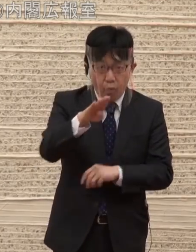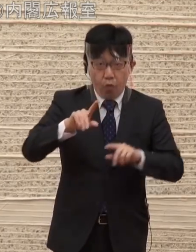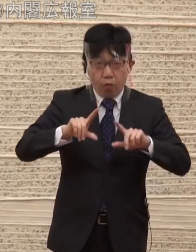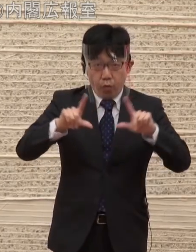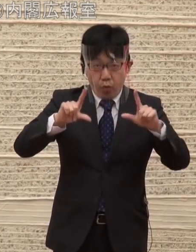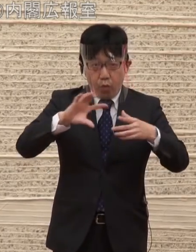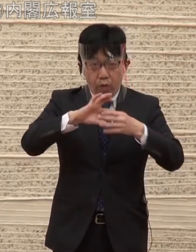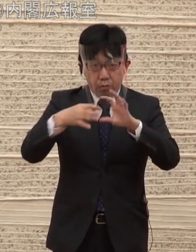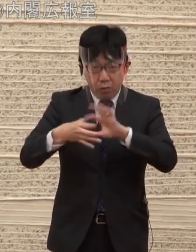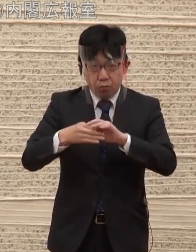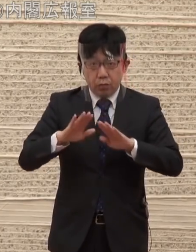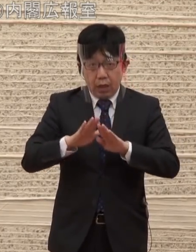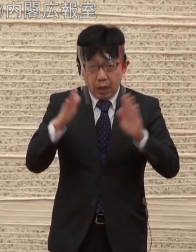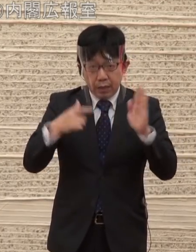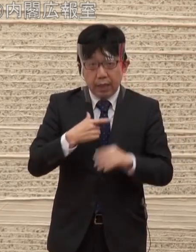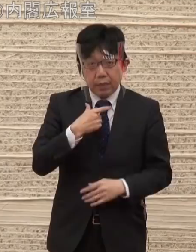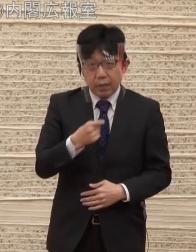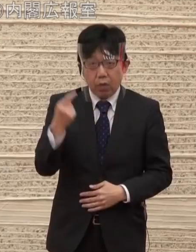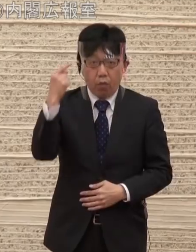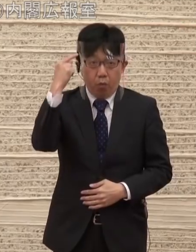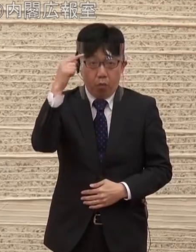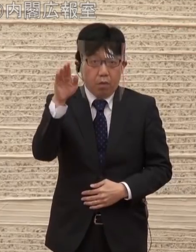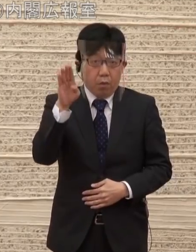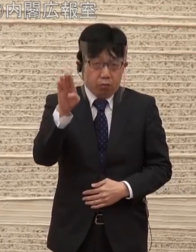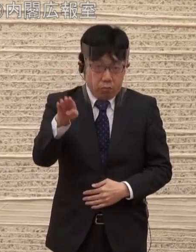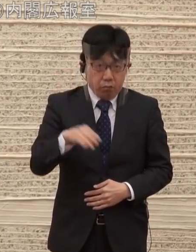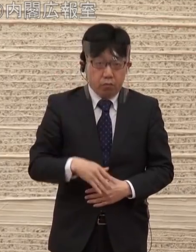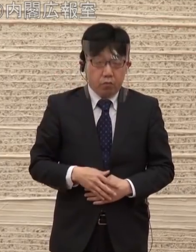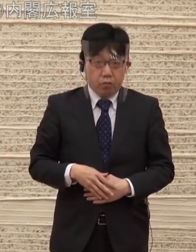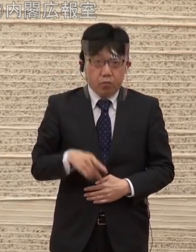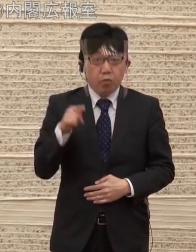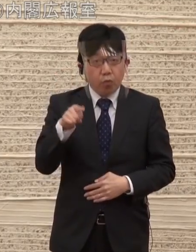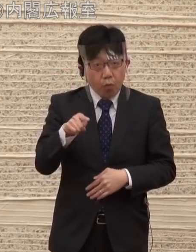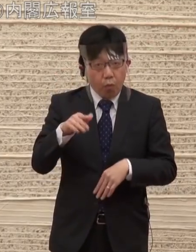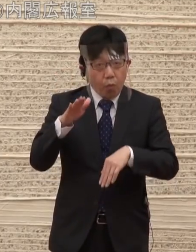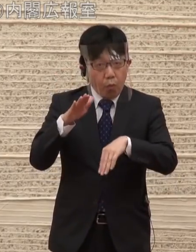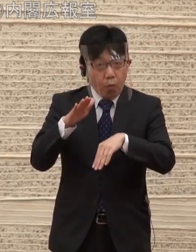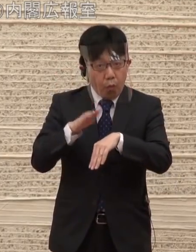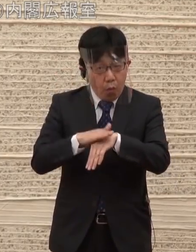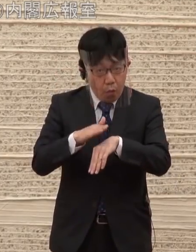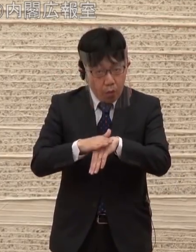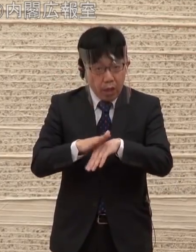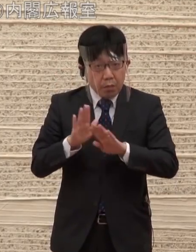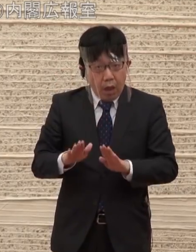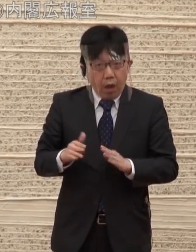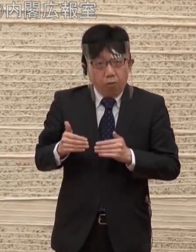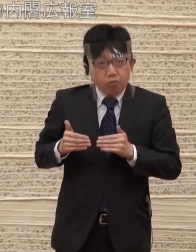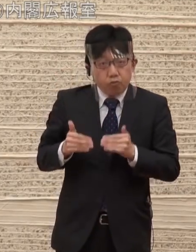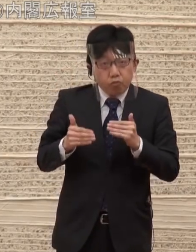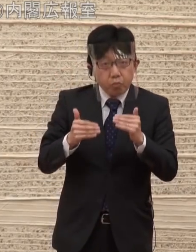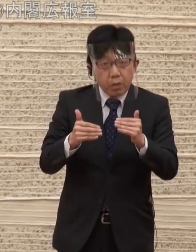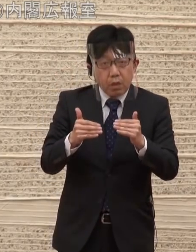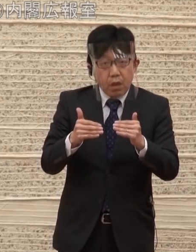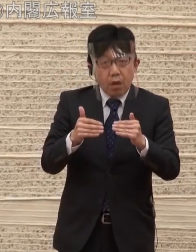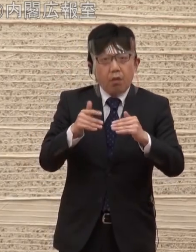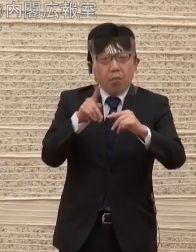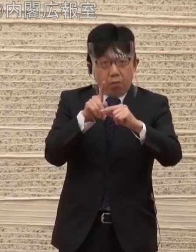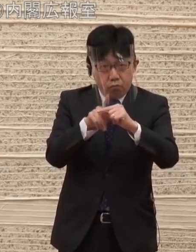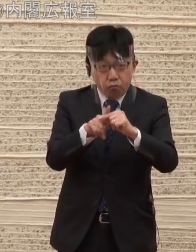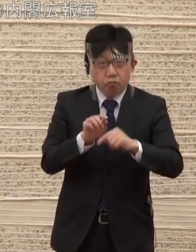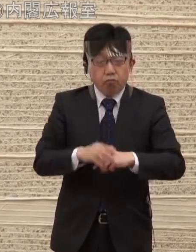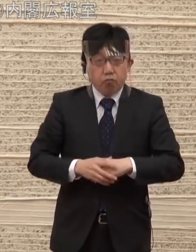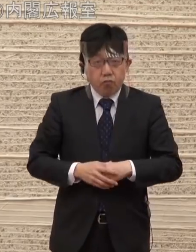したいとこう考えていますしそういう方針でありますしかしそのためにもですねこれは